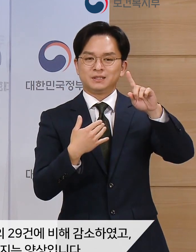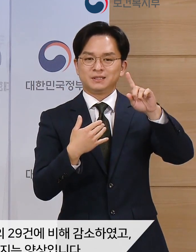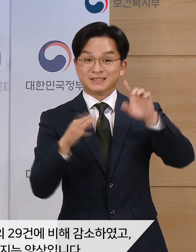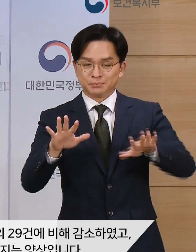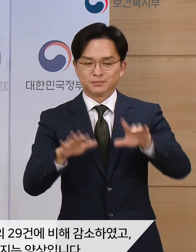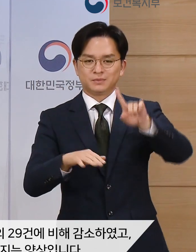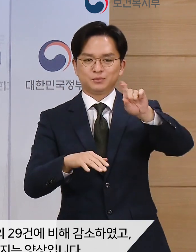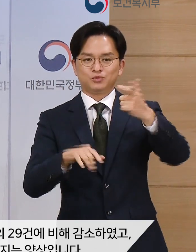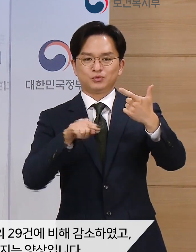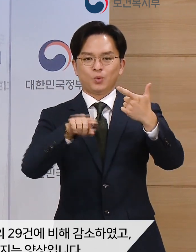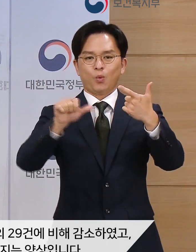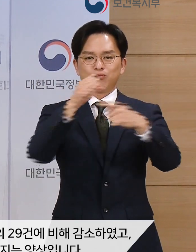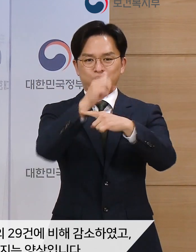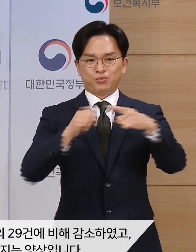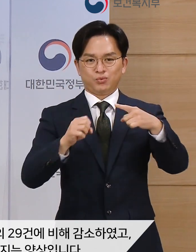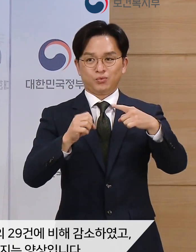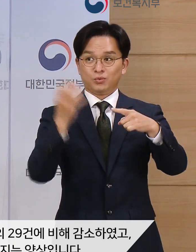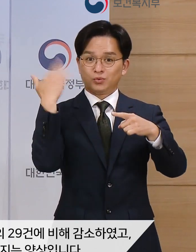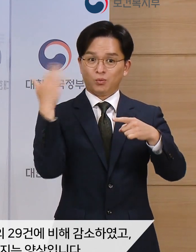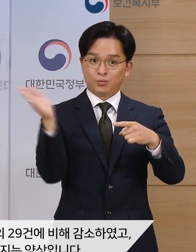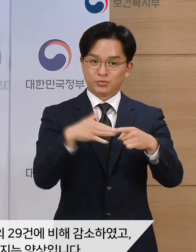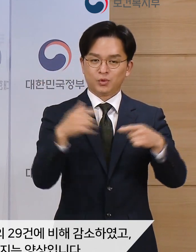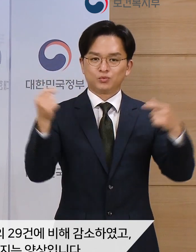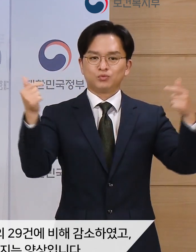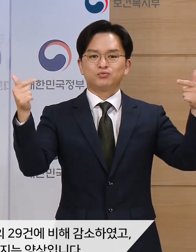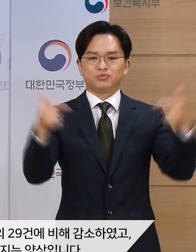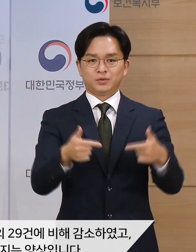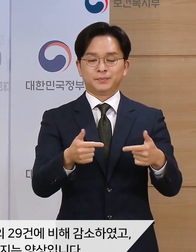16.5%로 계속 낮아지는 양상입니다.